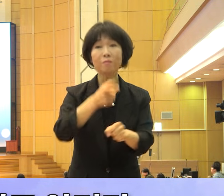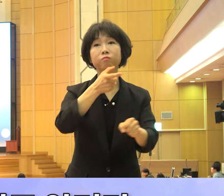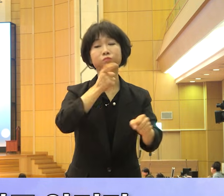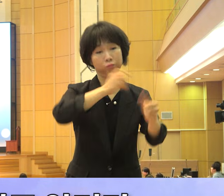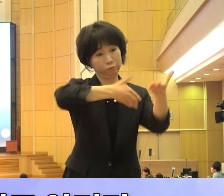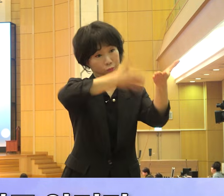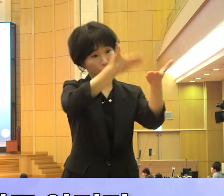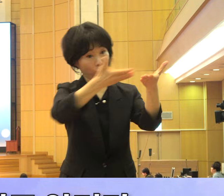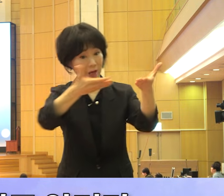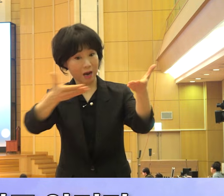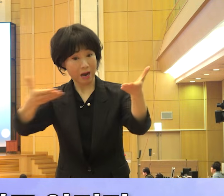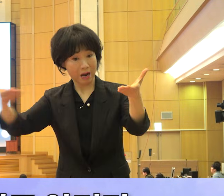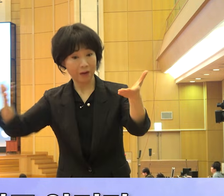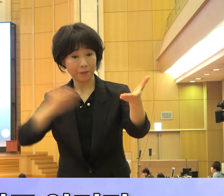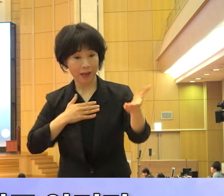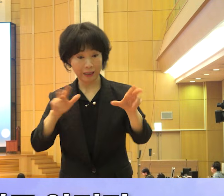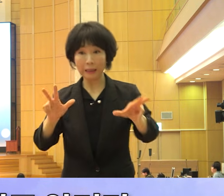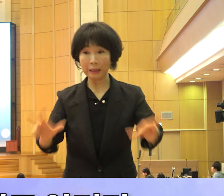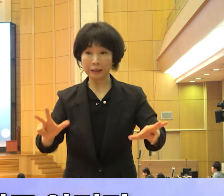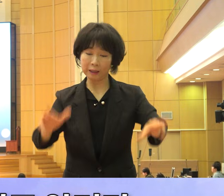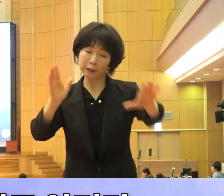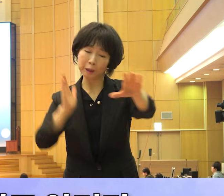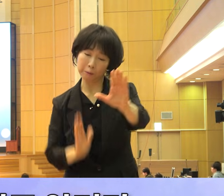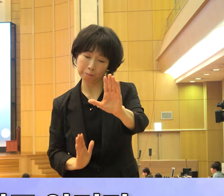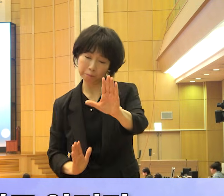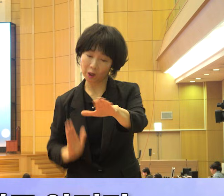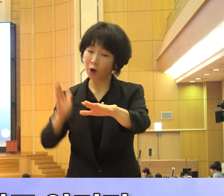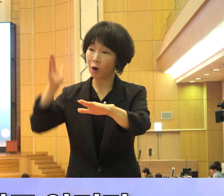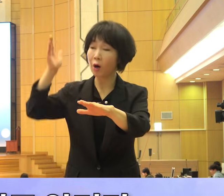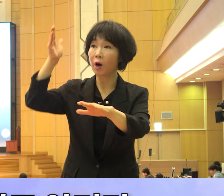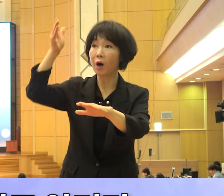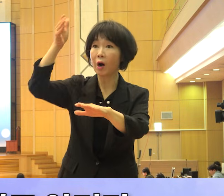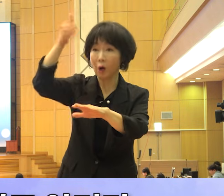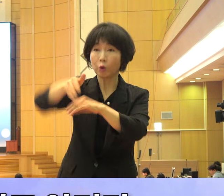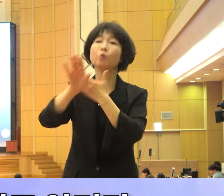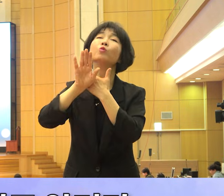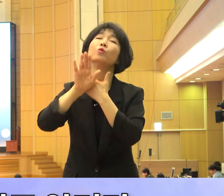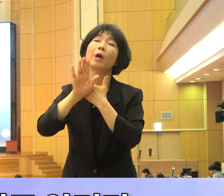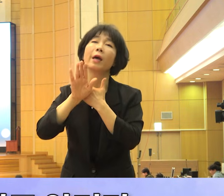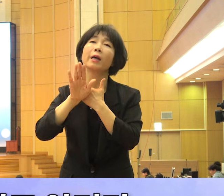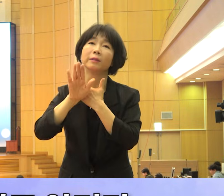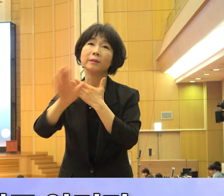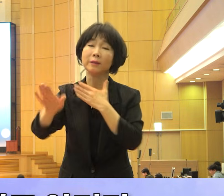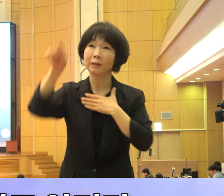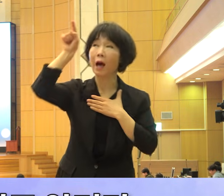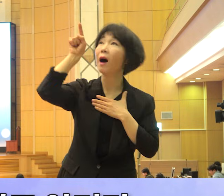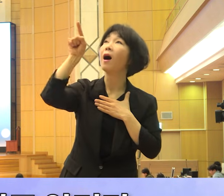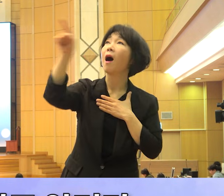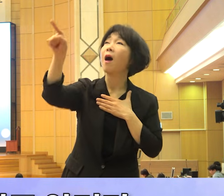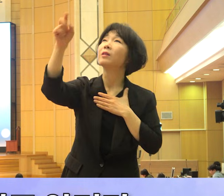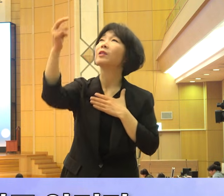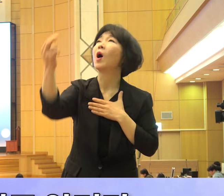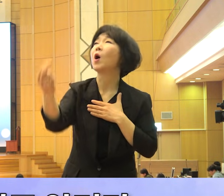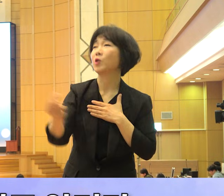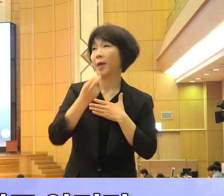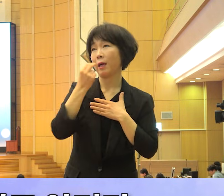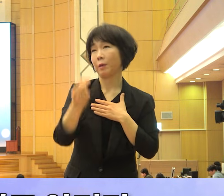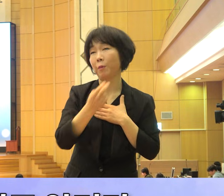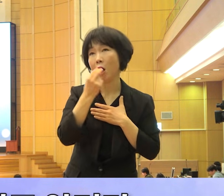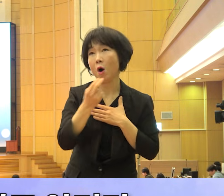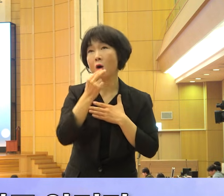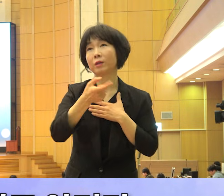그 요단강을 내가 지금 건넌 후에는